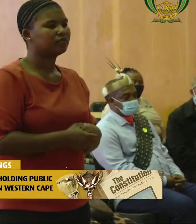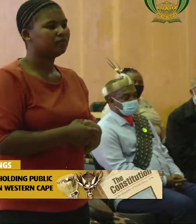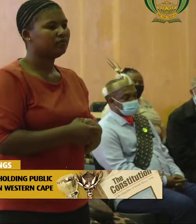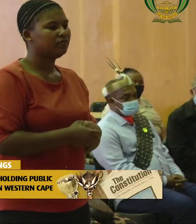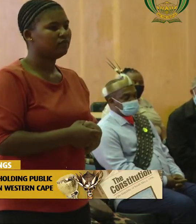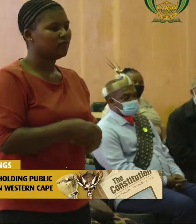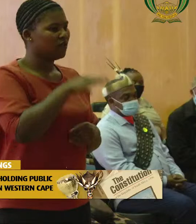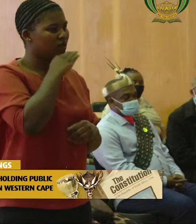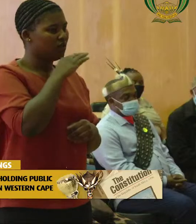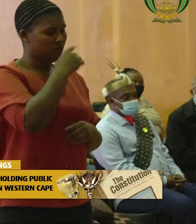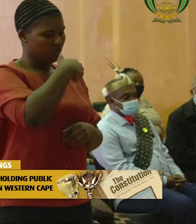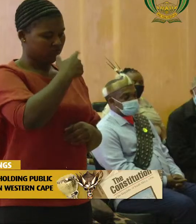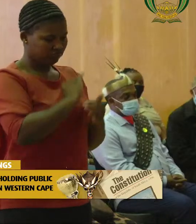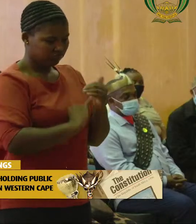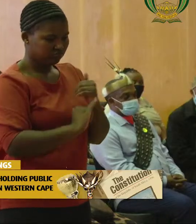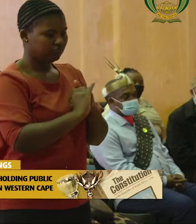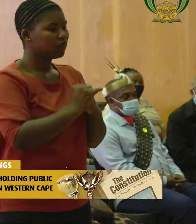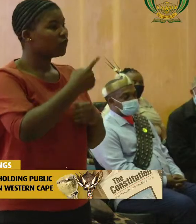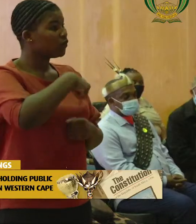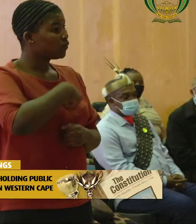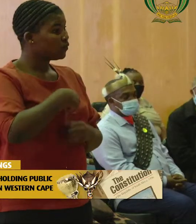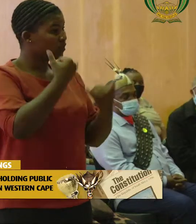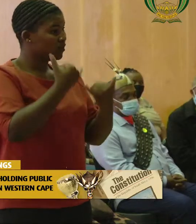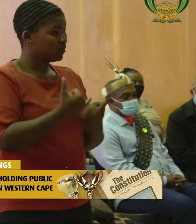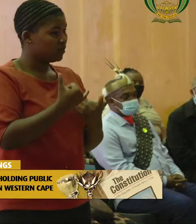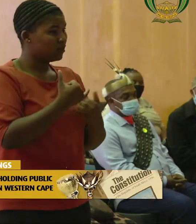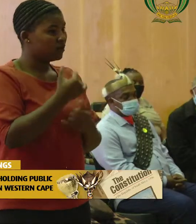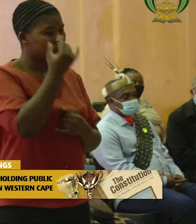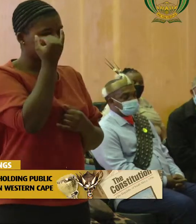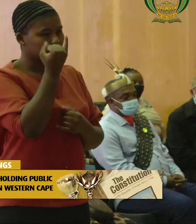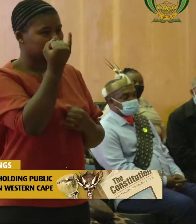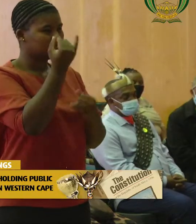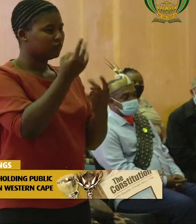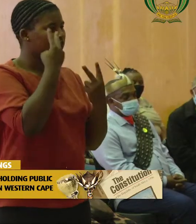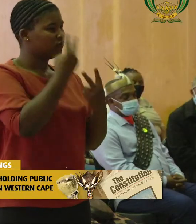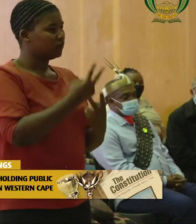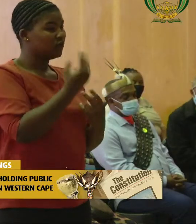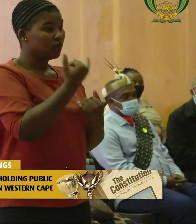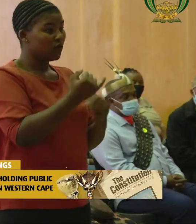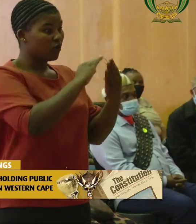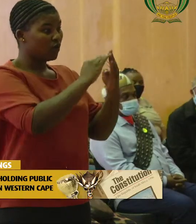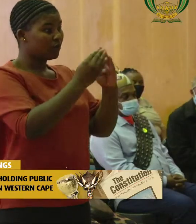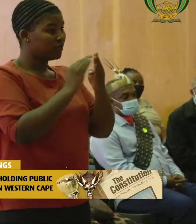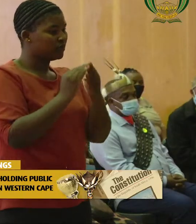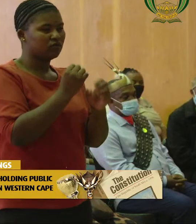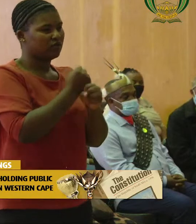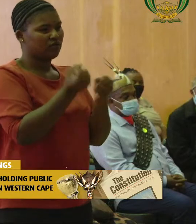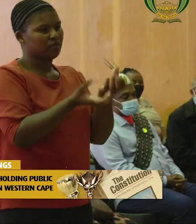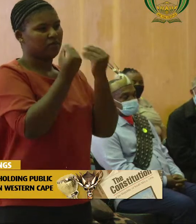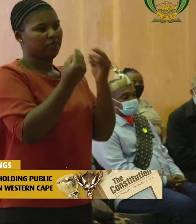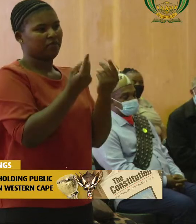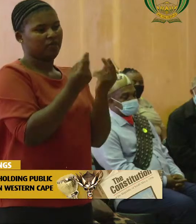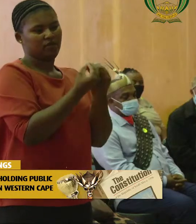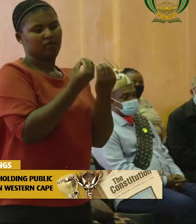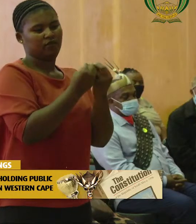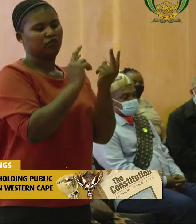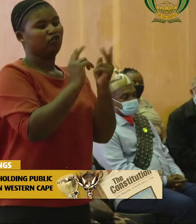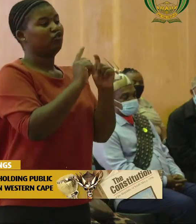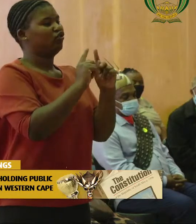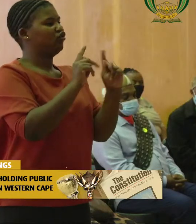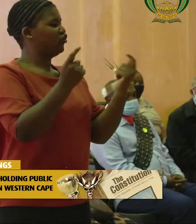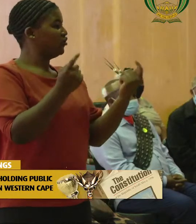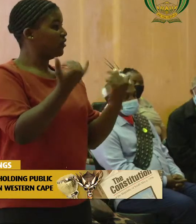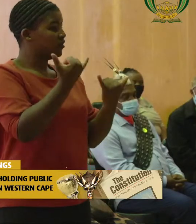ozimele geqe, loo nto leyo iyakubangela ukuthi ke inkonzo zingakwazi ufika ebantwini bakuthi ngoba ozimele geqe bakhokhela